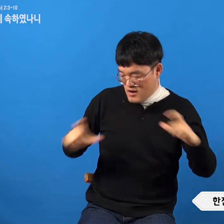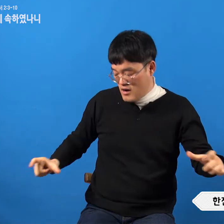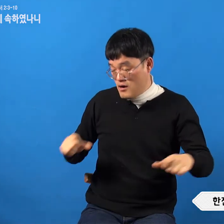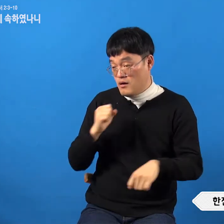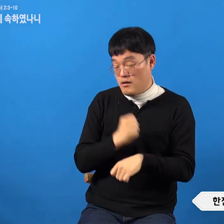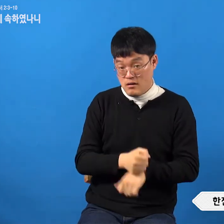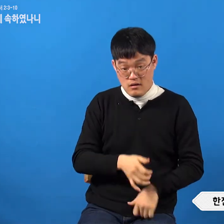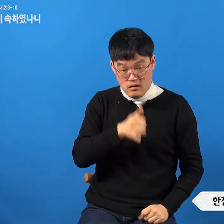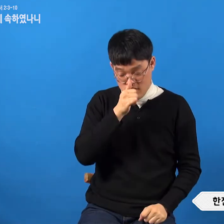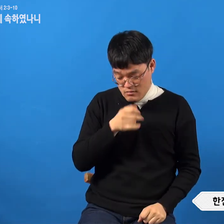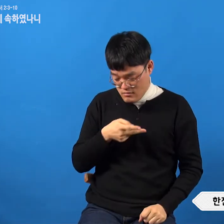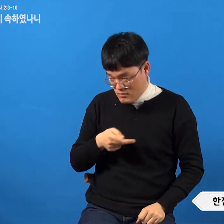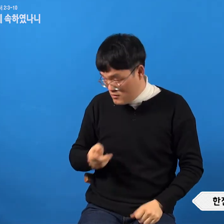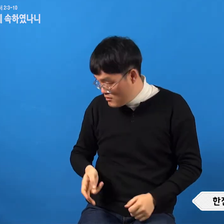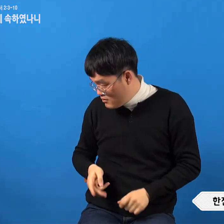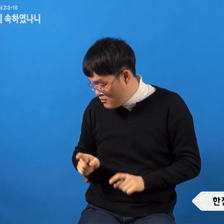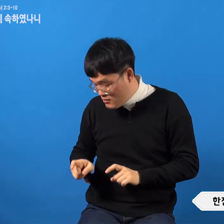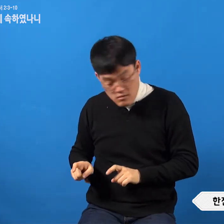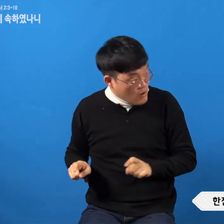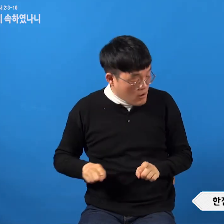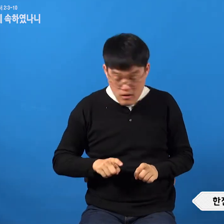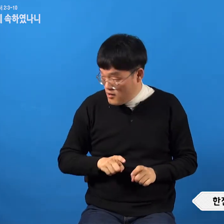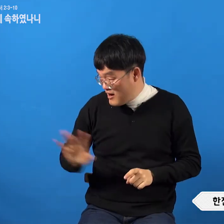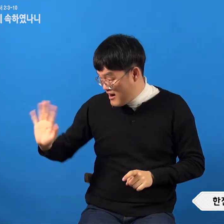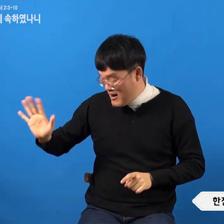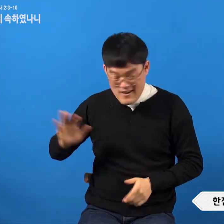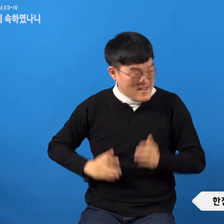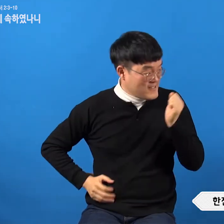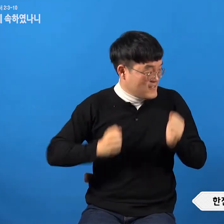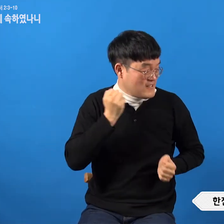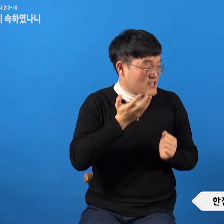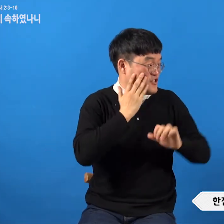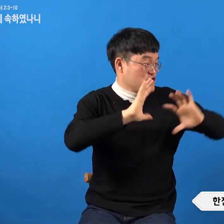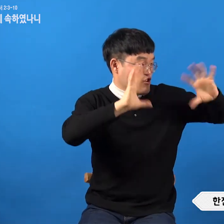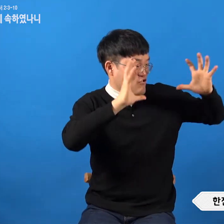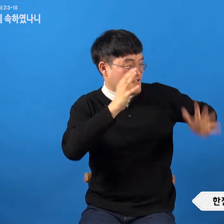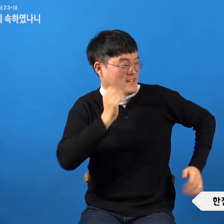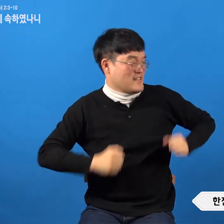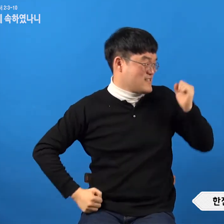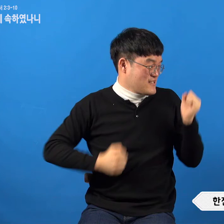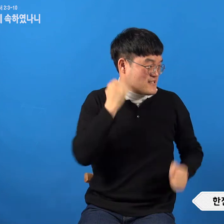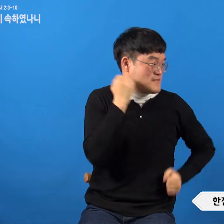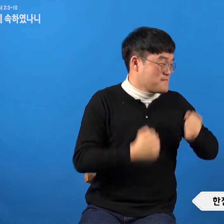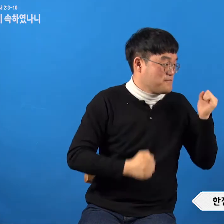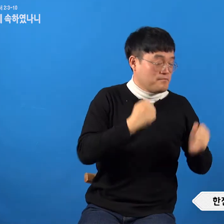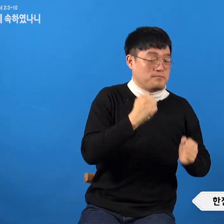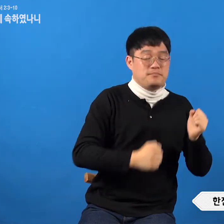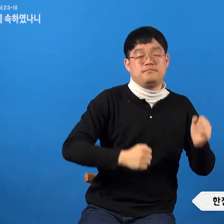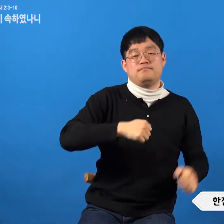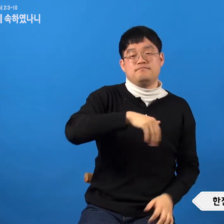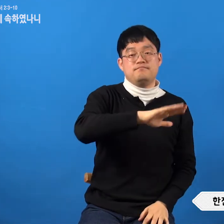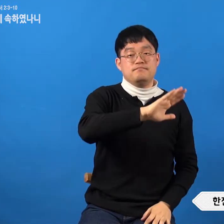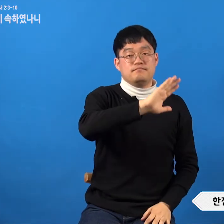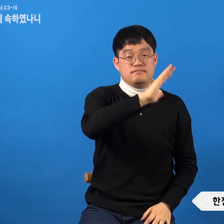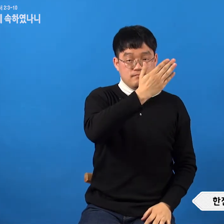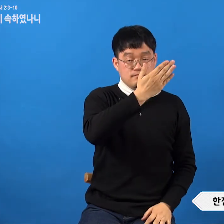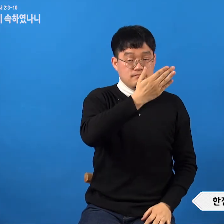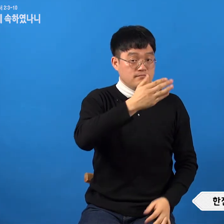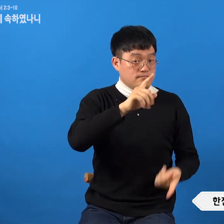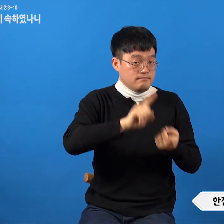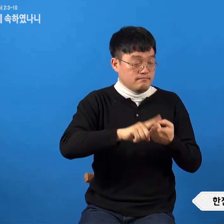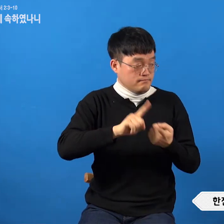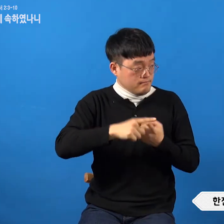받아 그건 이제 영원히 빠이빠이 하고 천국의 백성이 되었습니다. 그 사실을